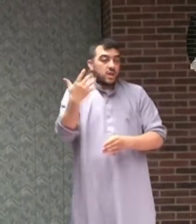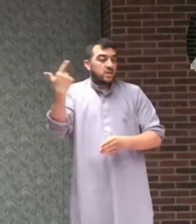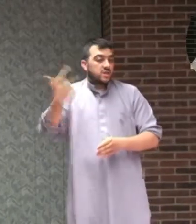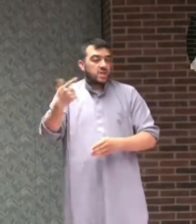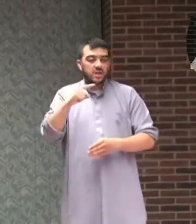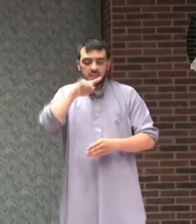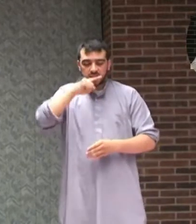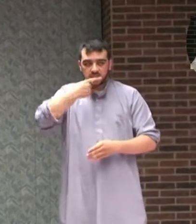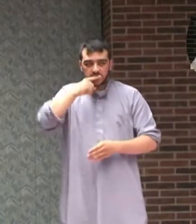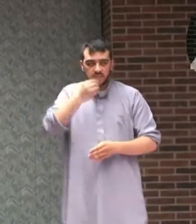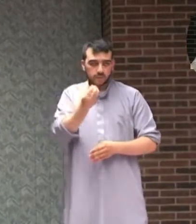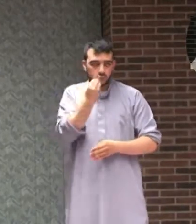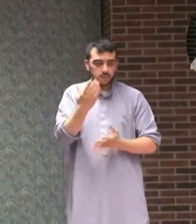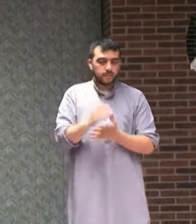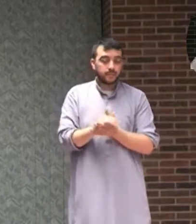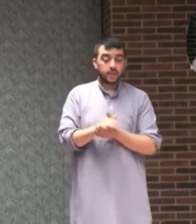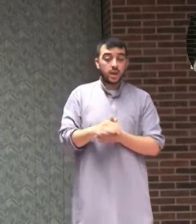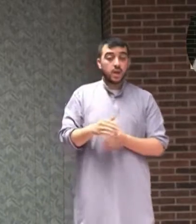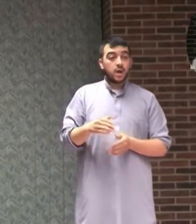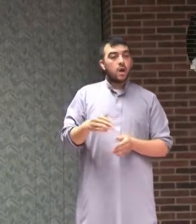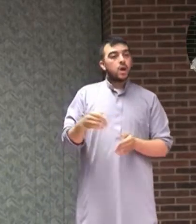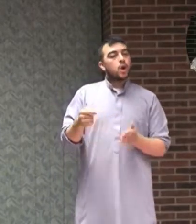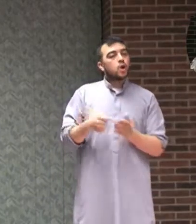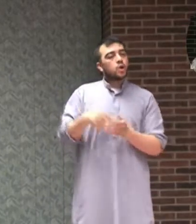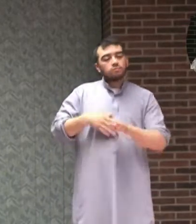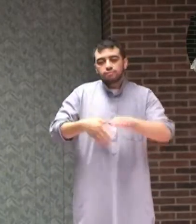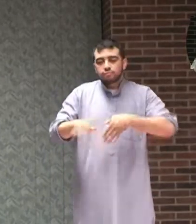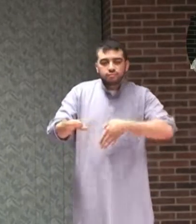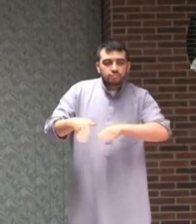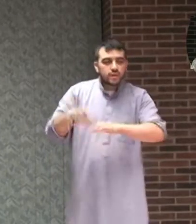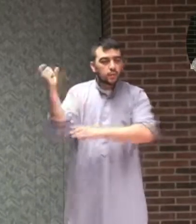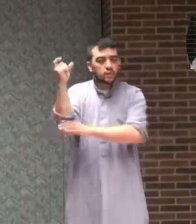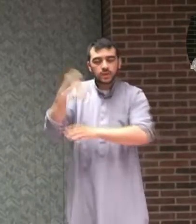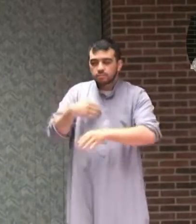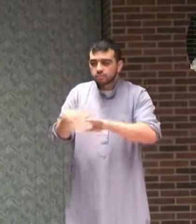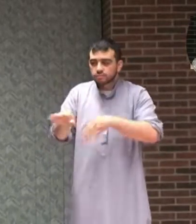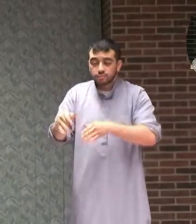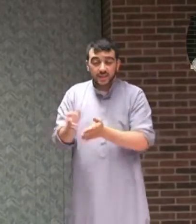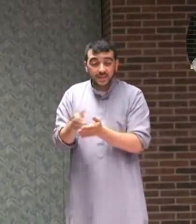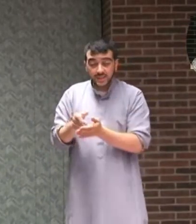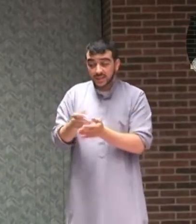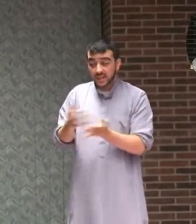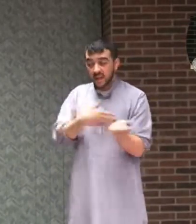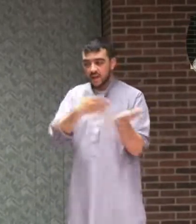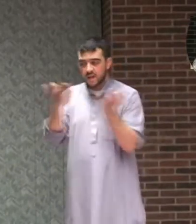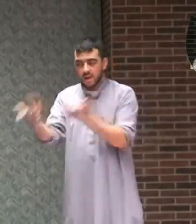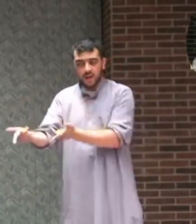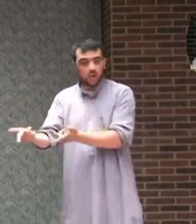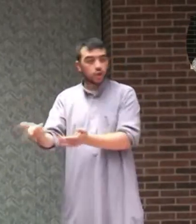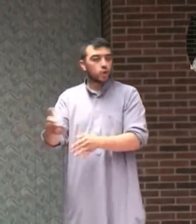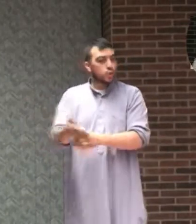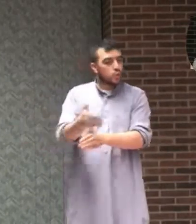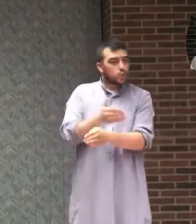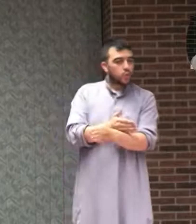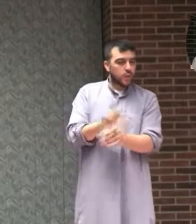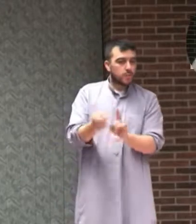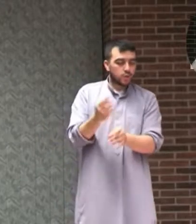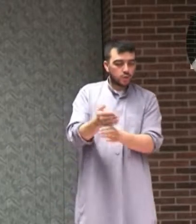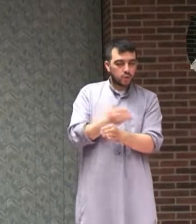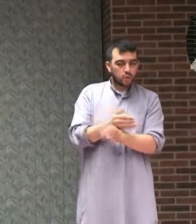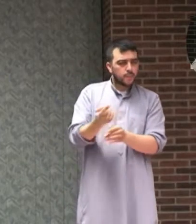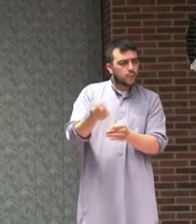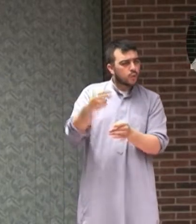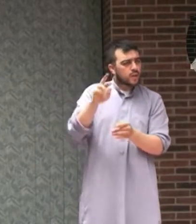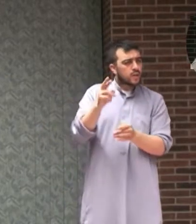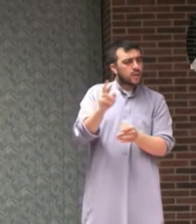Également, lorsqu'il se dirige vers la mosquée, il essaye d'arriver très tôt. Et vous savez justement que dans le point précédemment